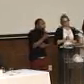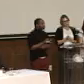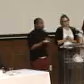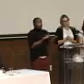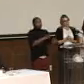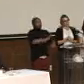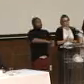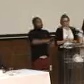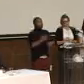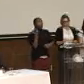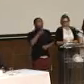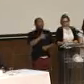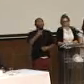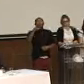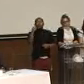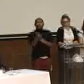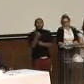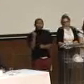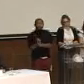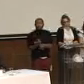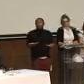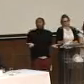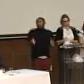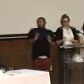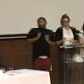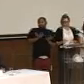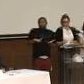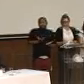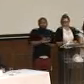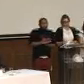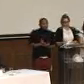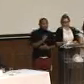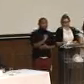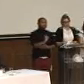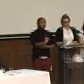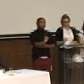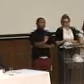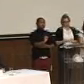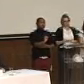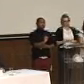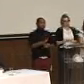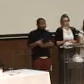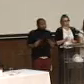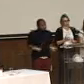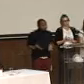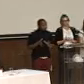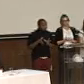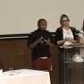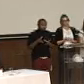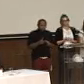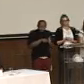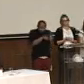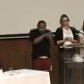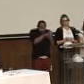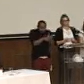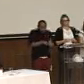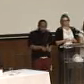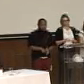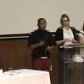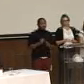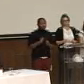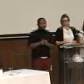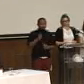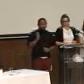tocar essa. Começamos do zero para licitar o processo de novo. Então, todo o levantamento foi feito para licitar